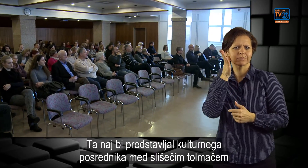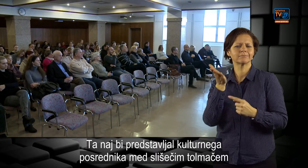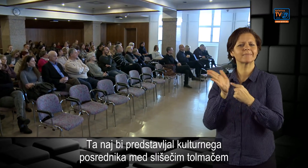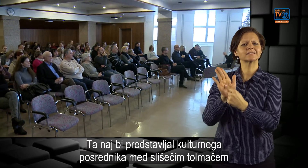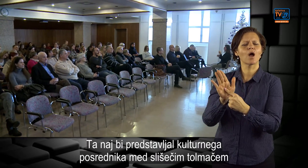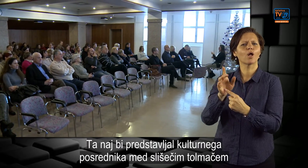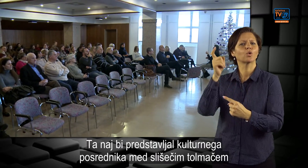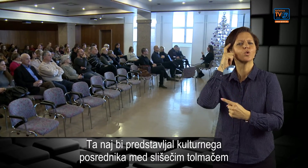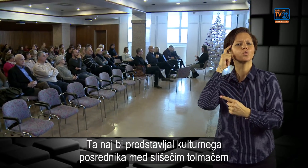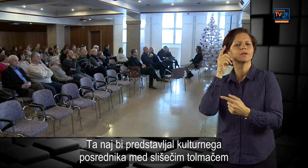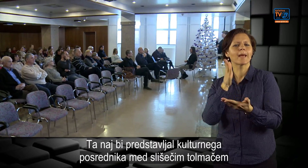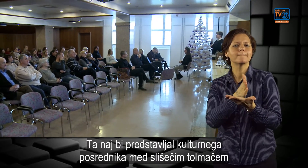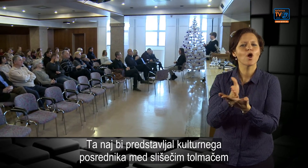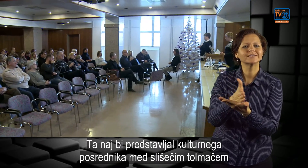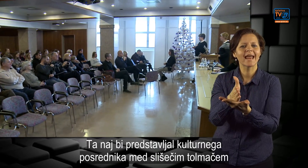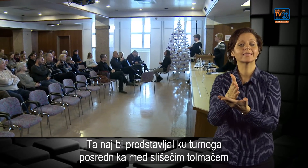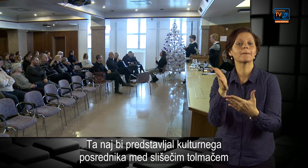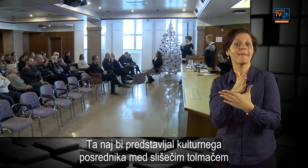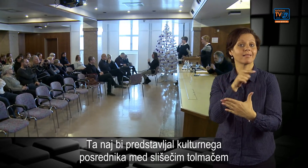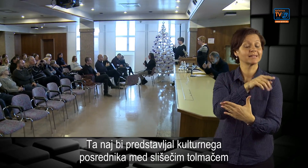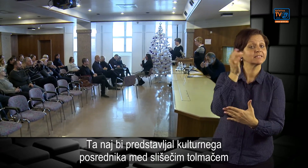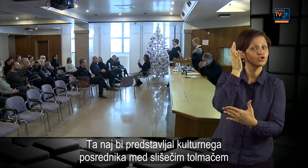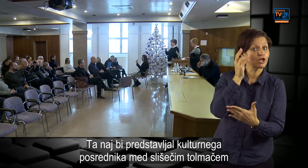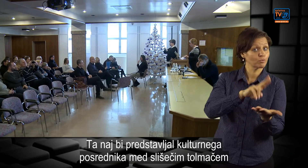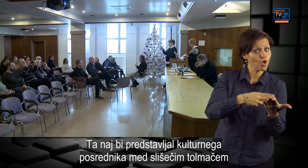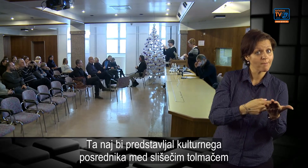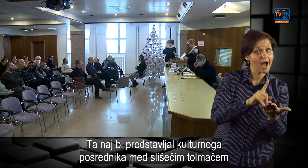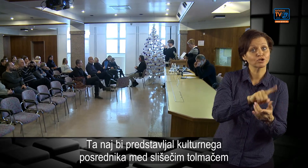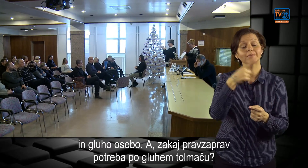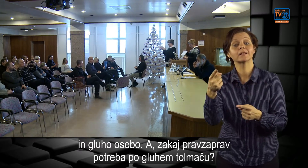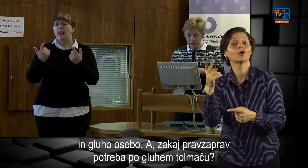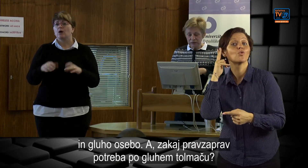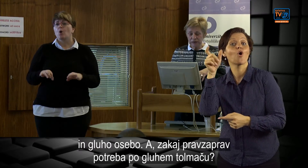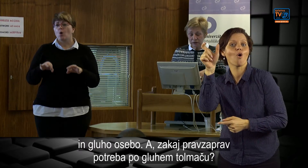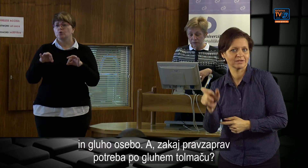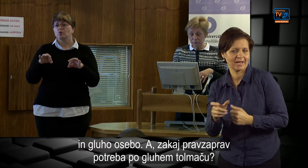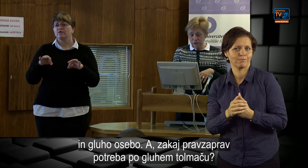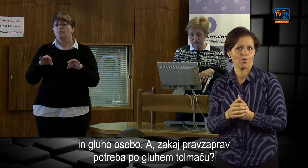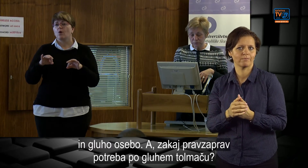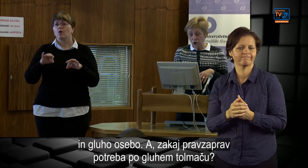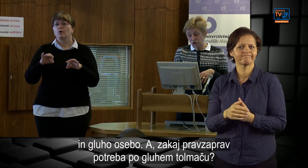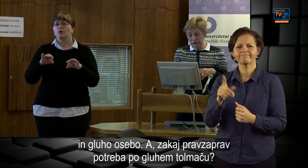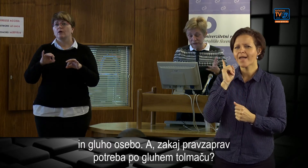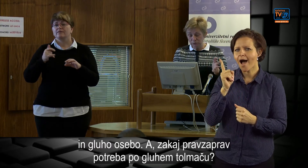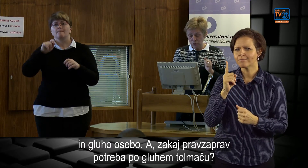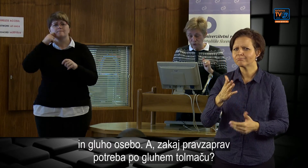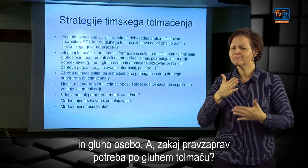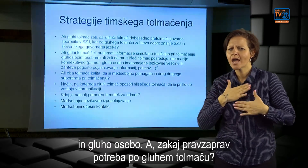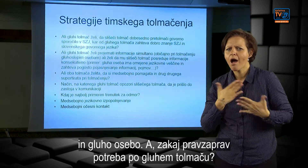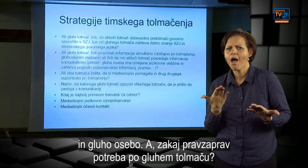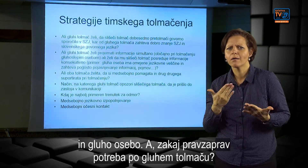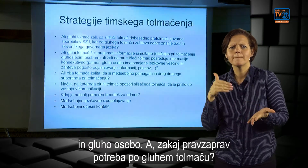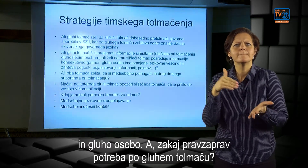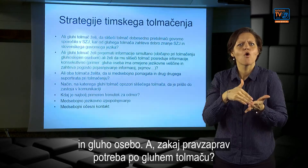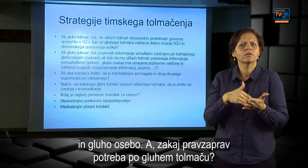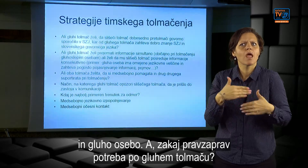Ta naj bi predstavljal kulturnega posrednika med slišečim tolmačem in gluho osebo. A